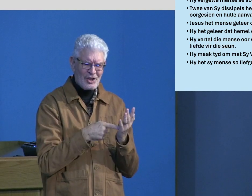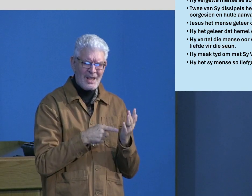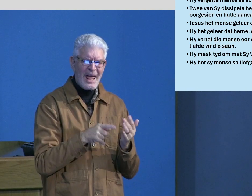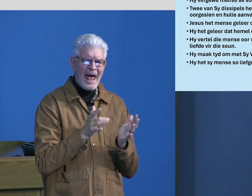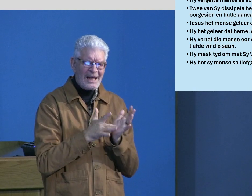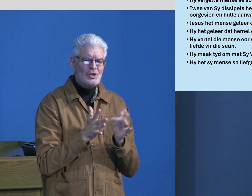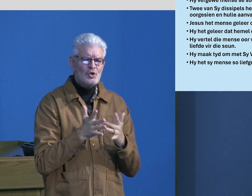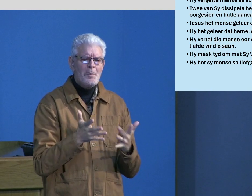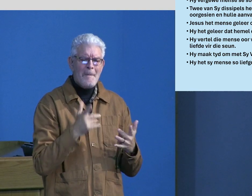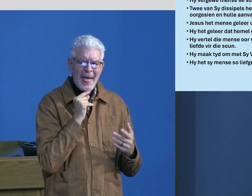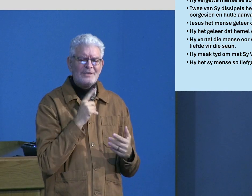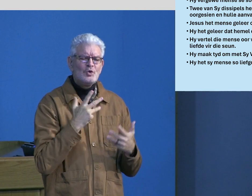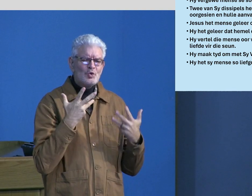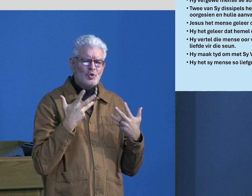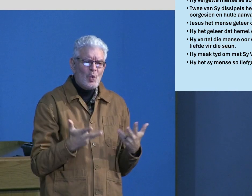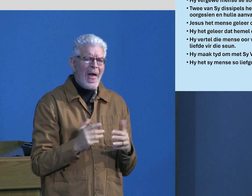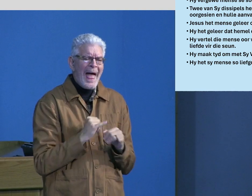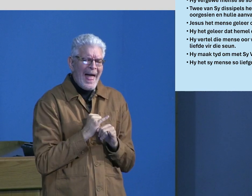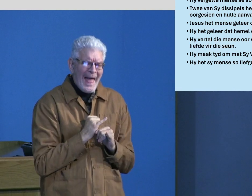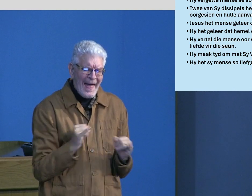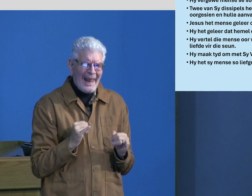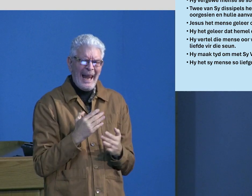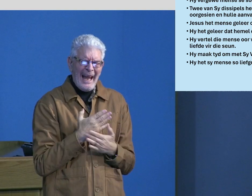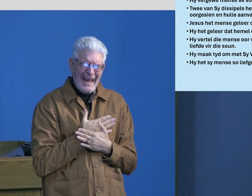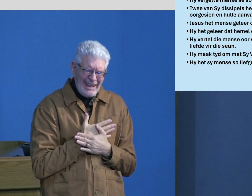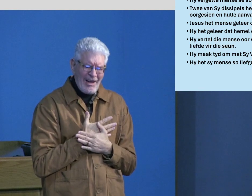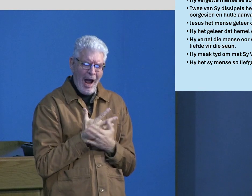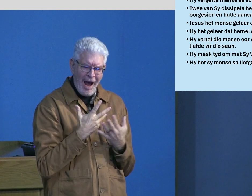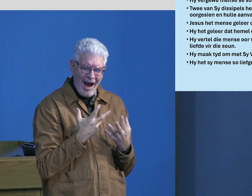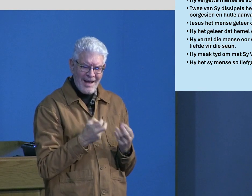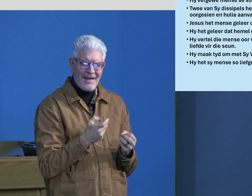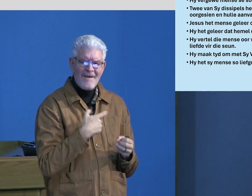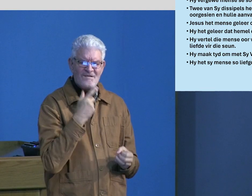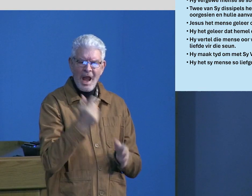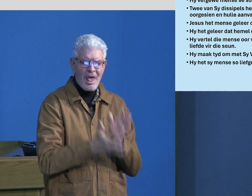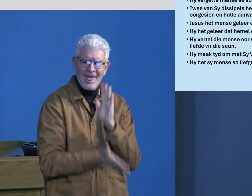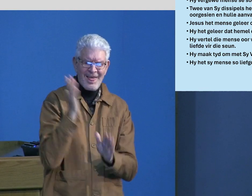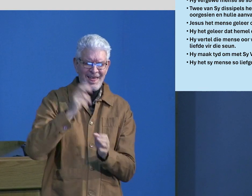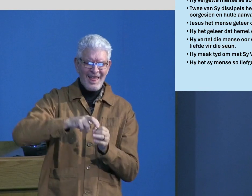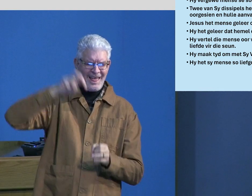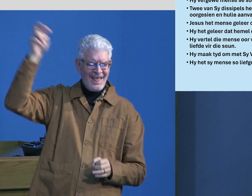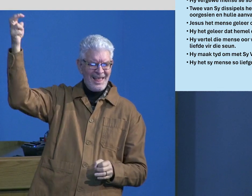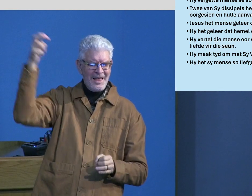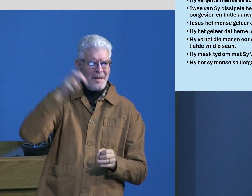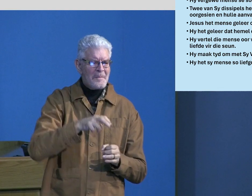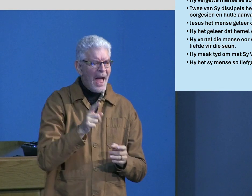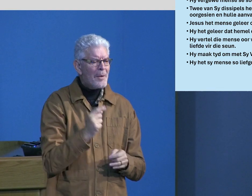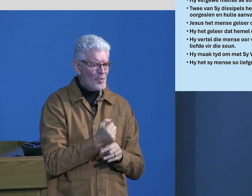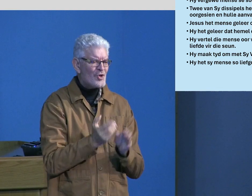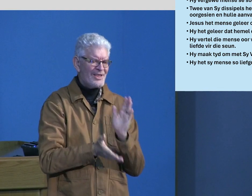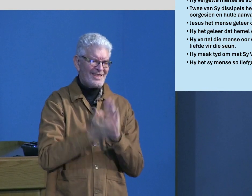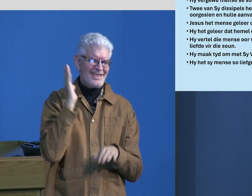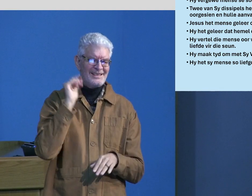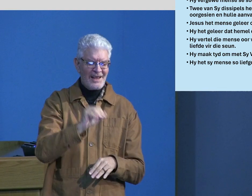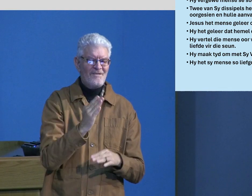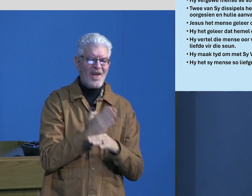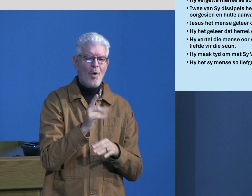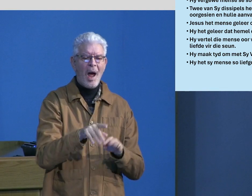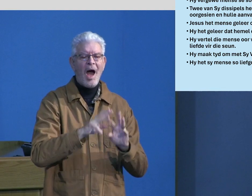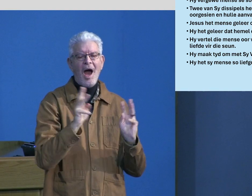Ja, die Bybel het hulle so erg lief gehad. Hy wou nie op hemel toe gaan nie, maar hy moes, want sy